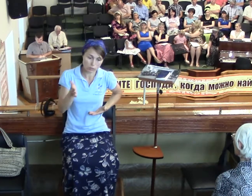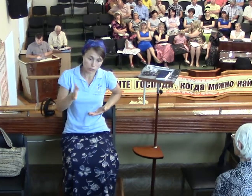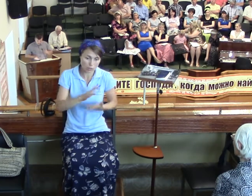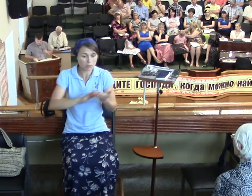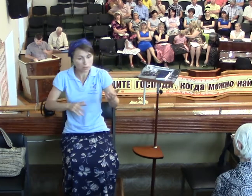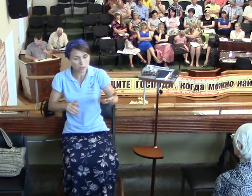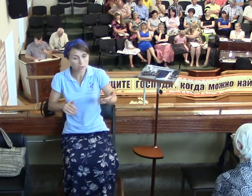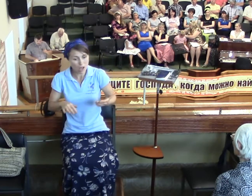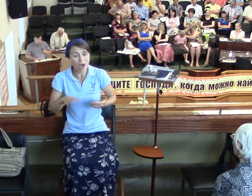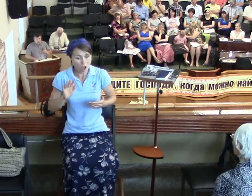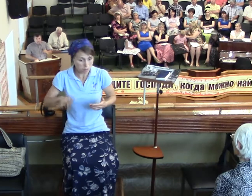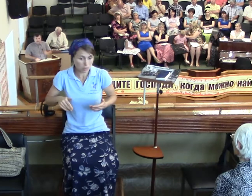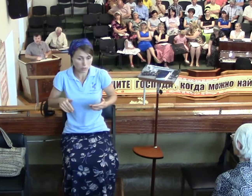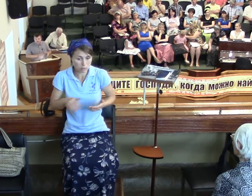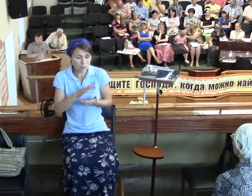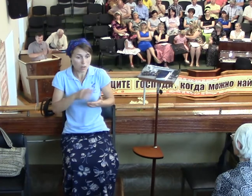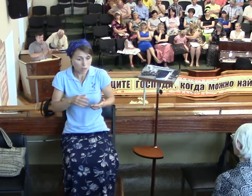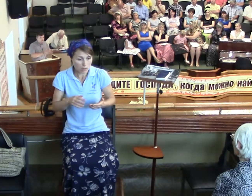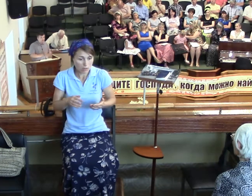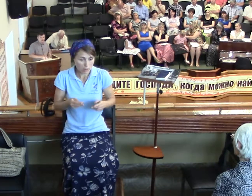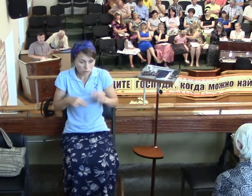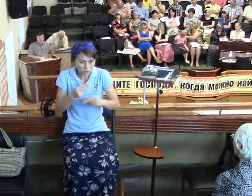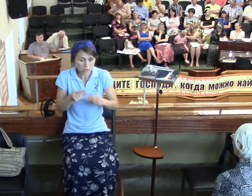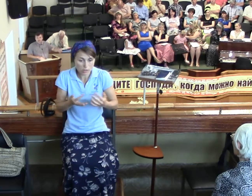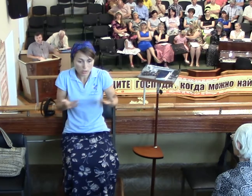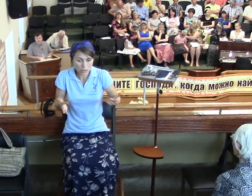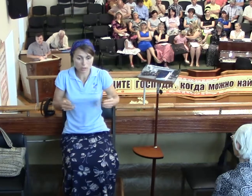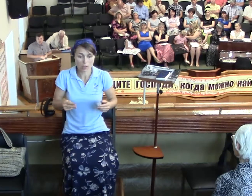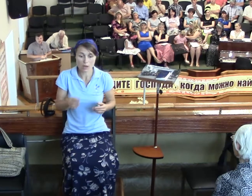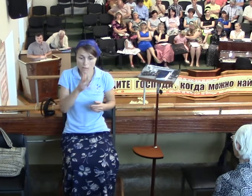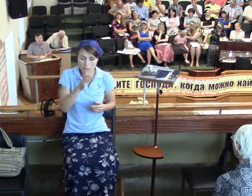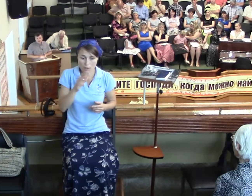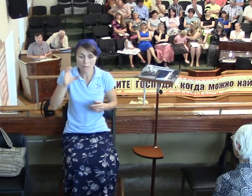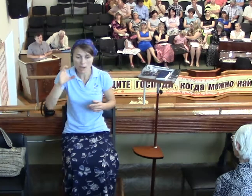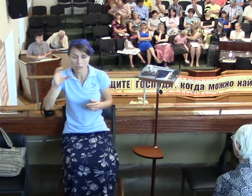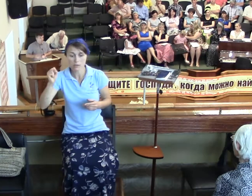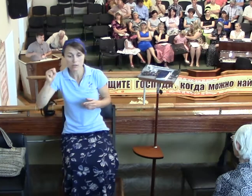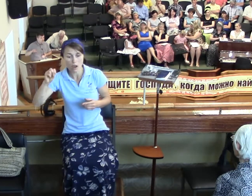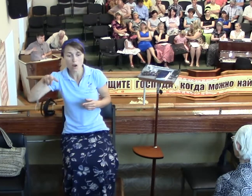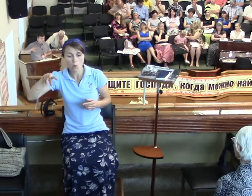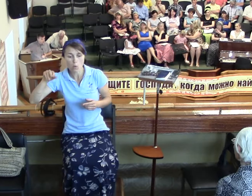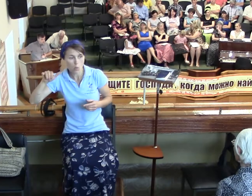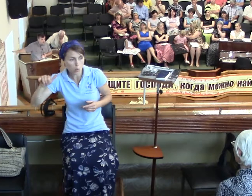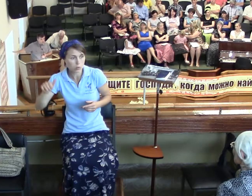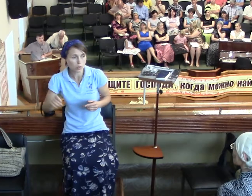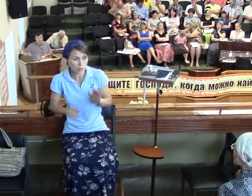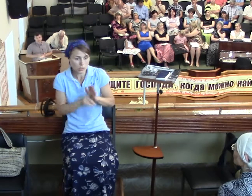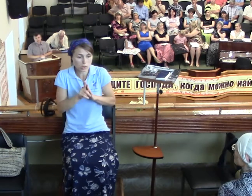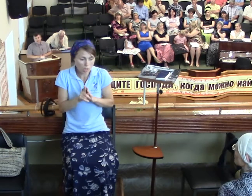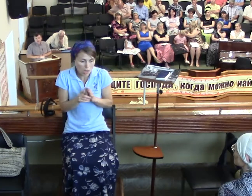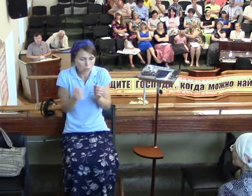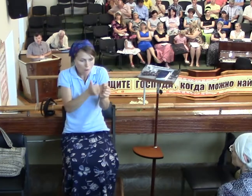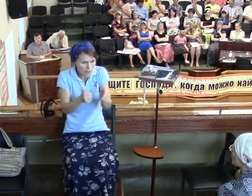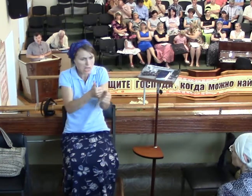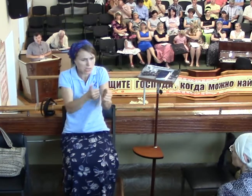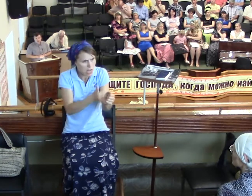какое-то время, и Давид становится, Саул начинает охотиться за ним, И Милкову отдают другому мужу,